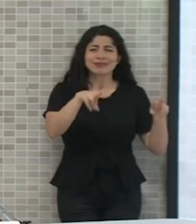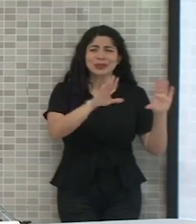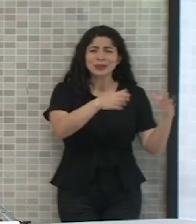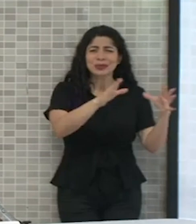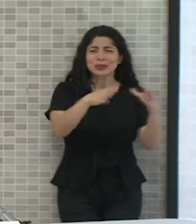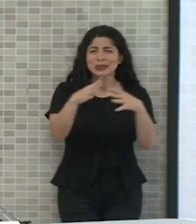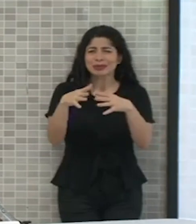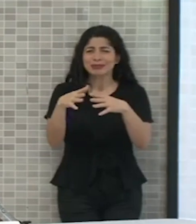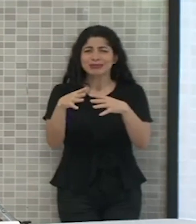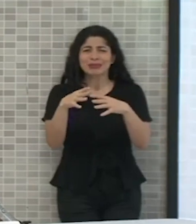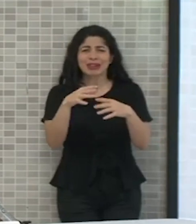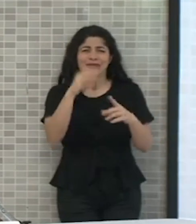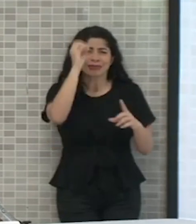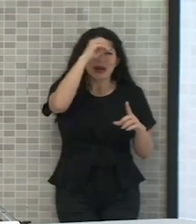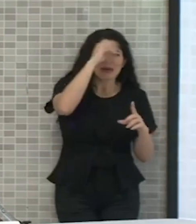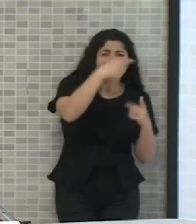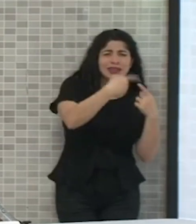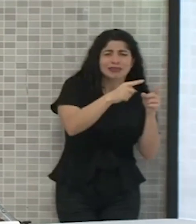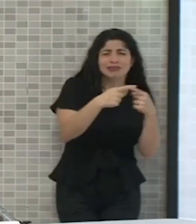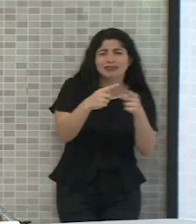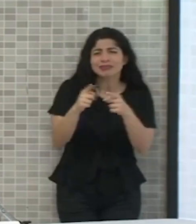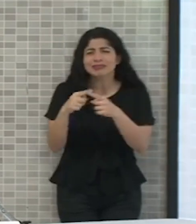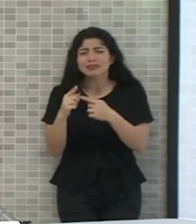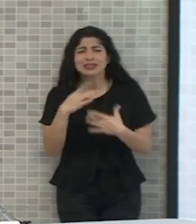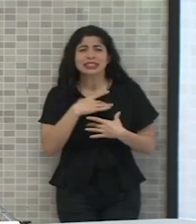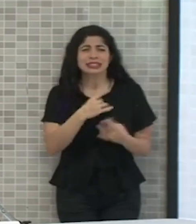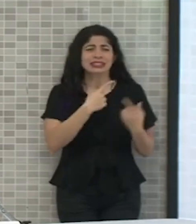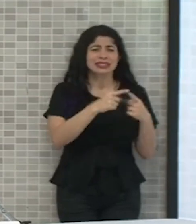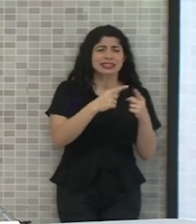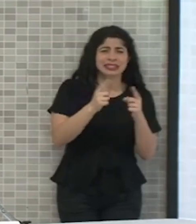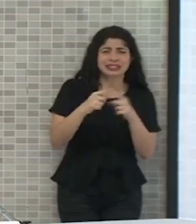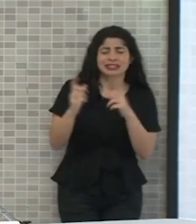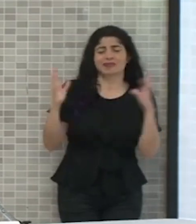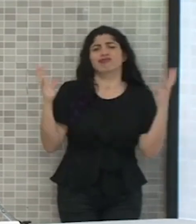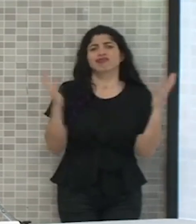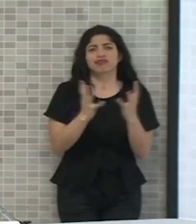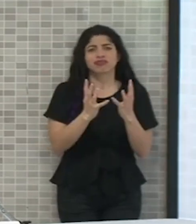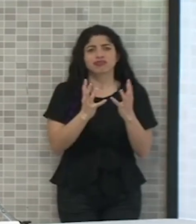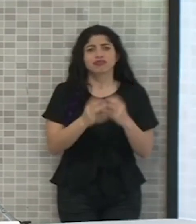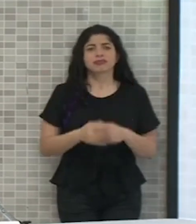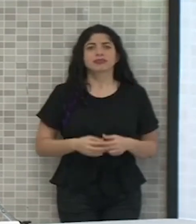corrientes, posiciones e intereses.